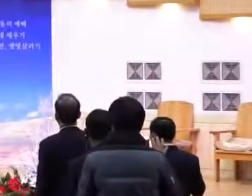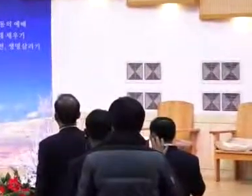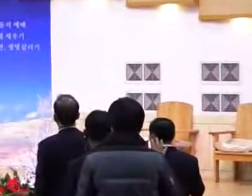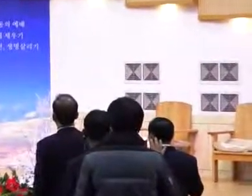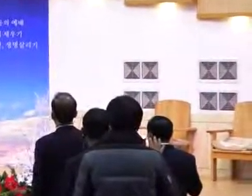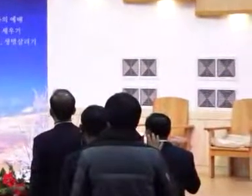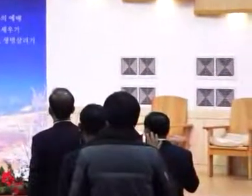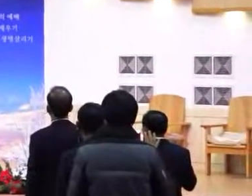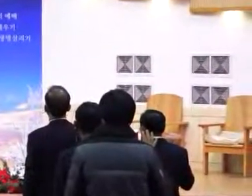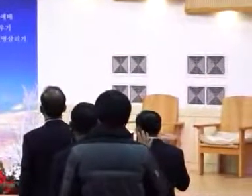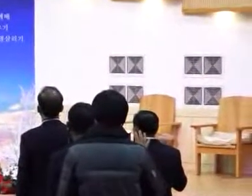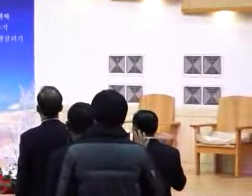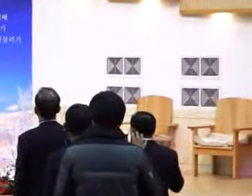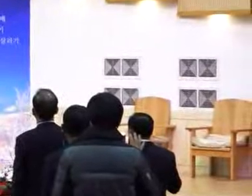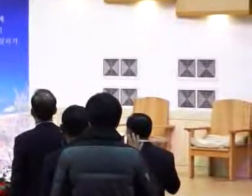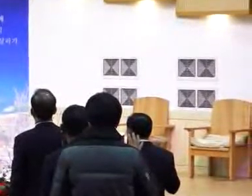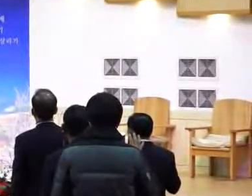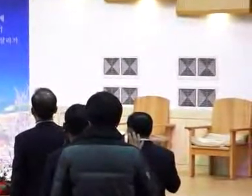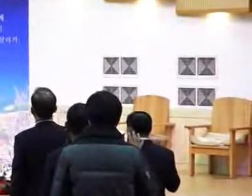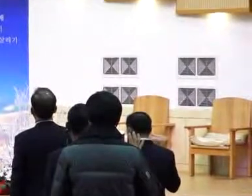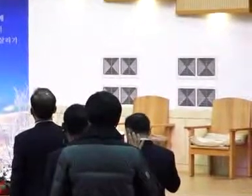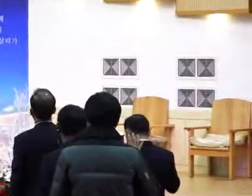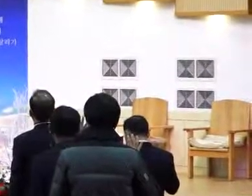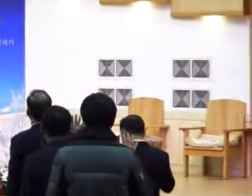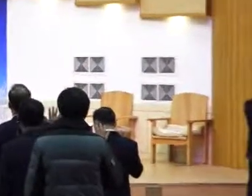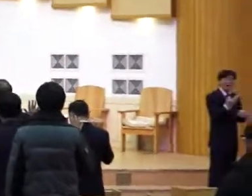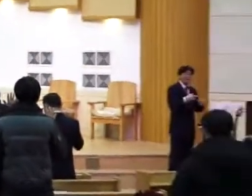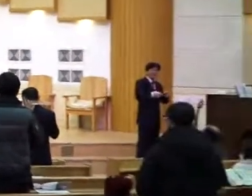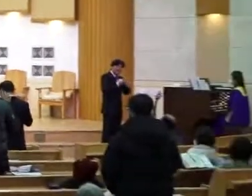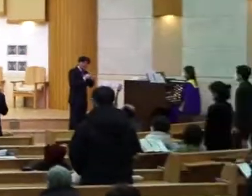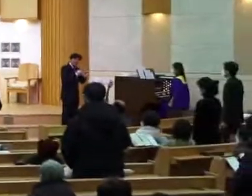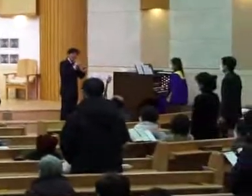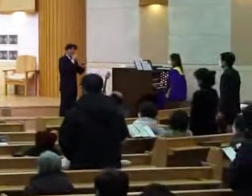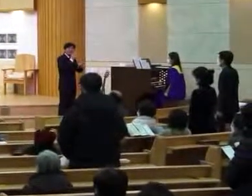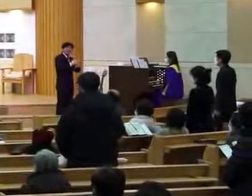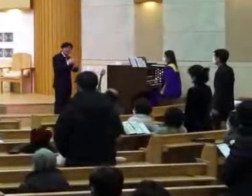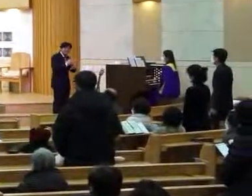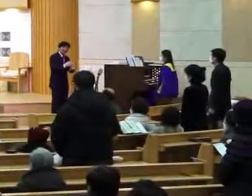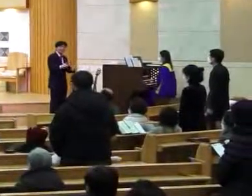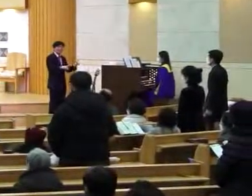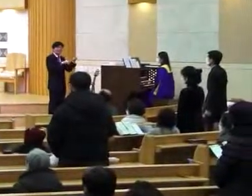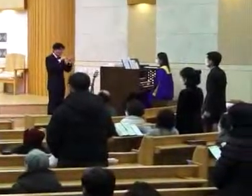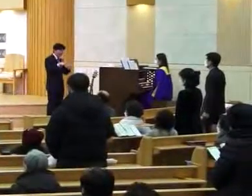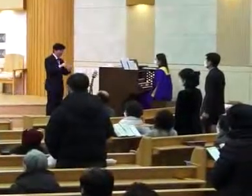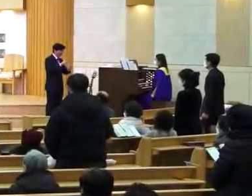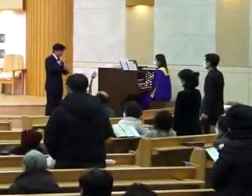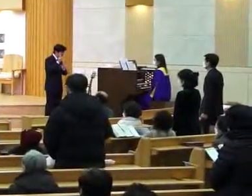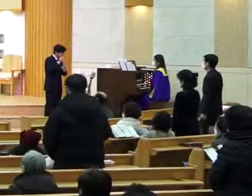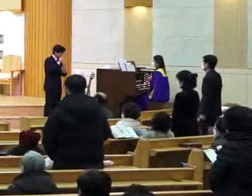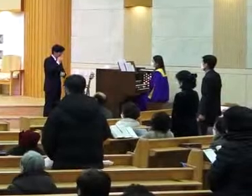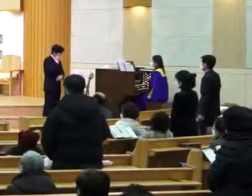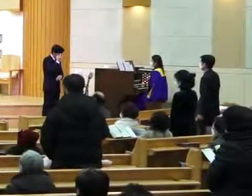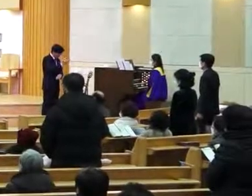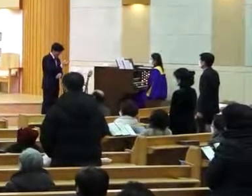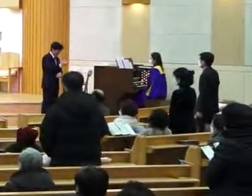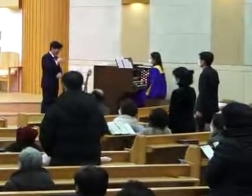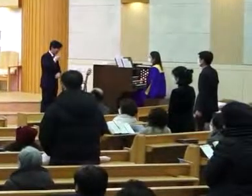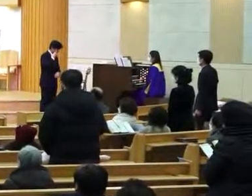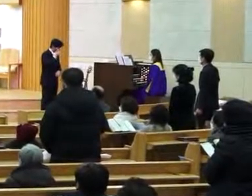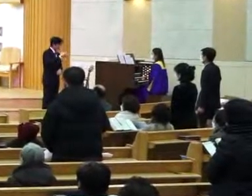사랑합니다. 여러분은 하나님 앞에서 온전한 11조와 감사 생활을 하기로 서약하십니까? 네,